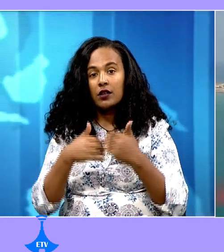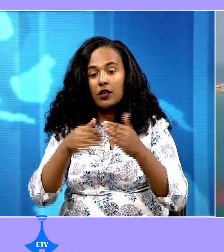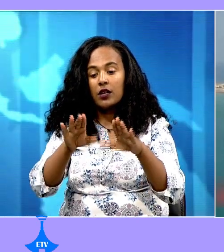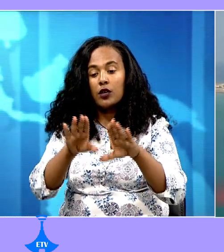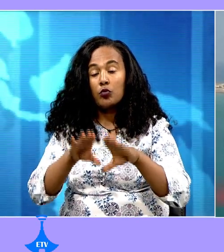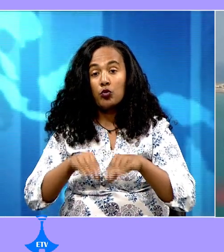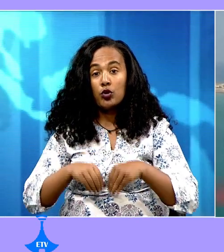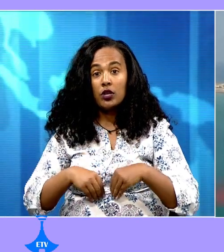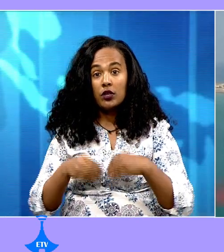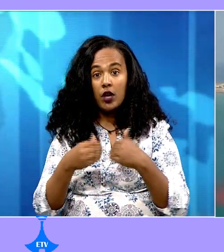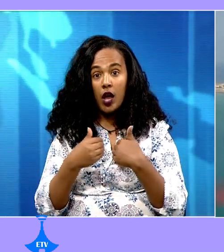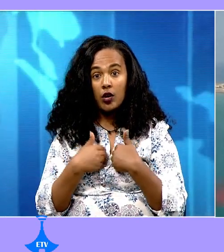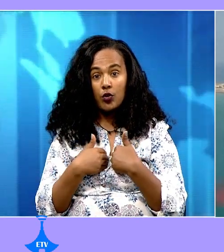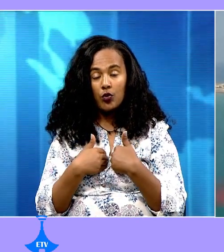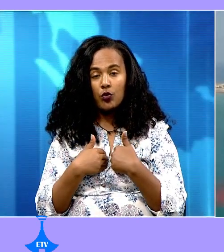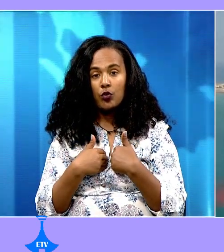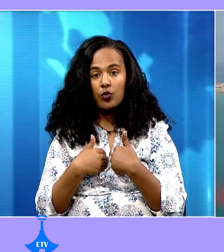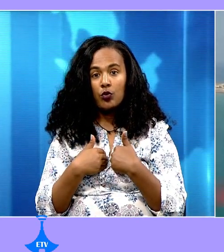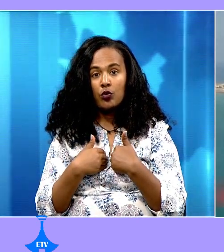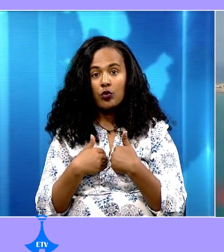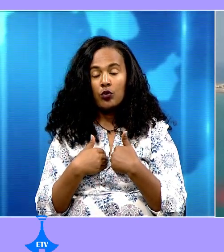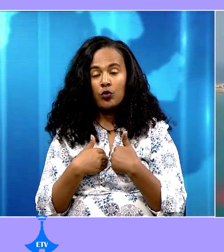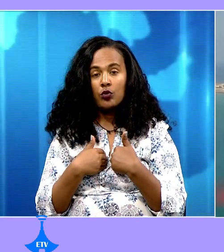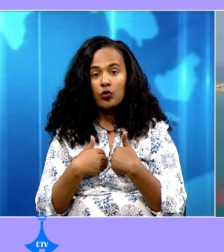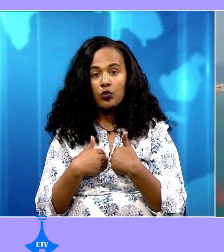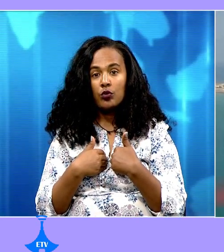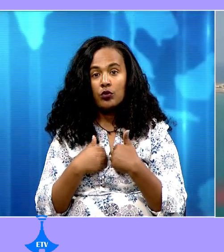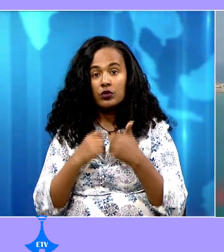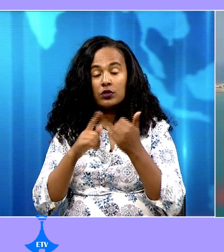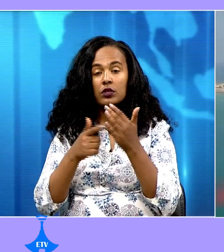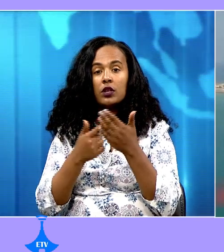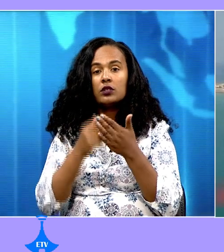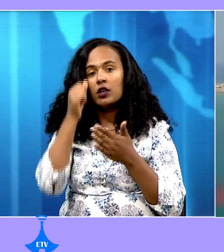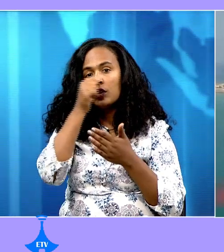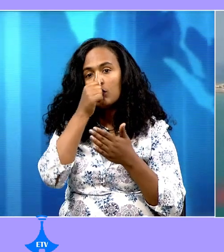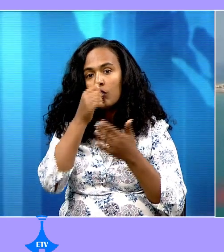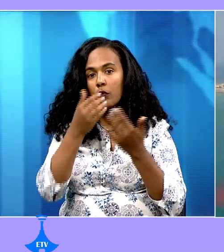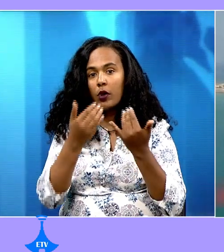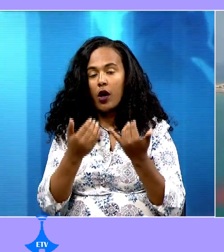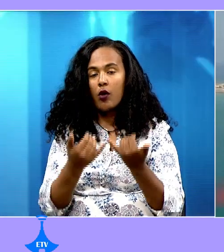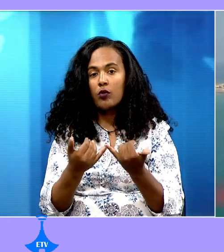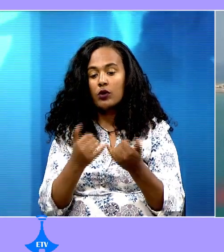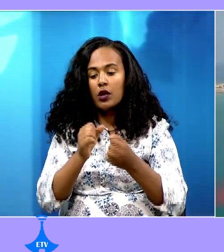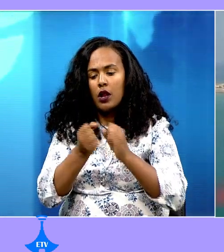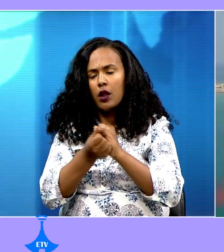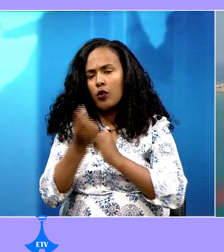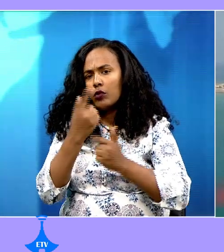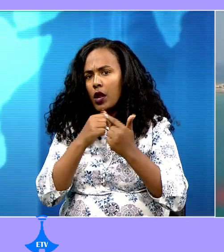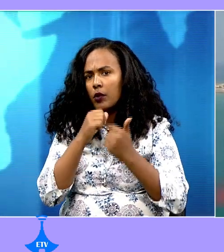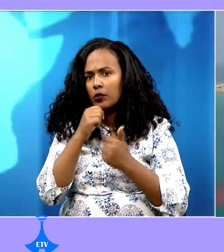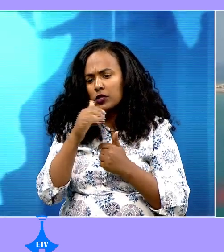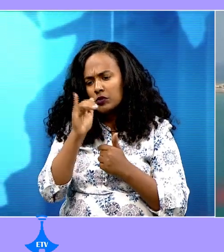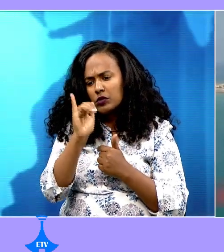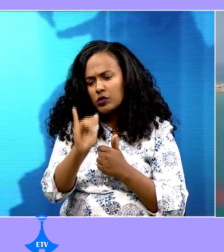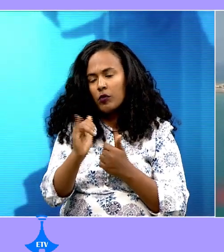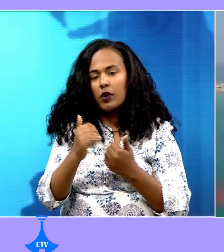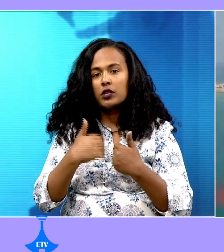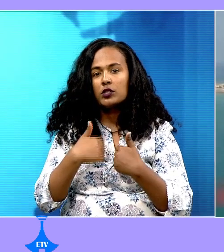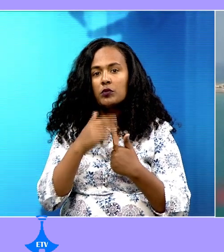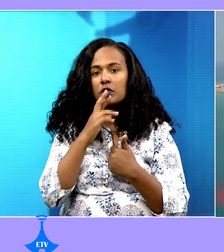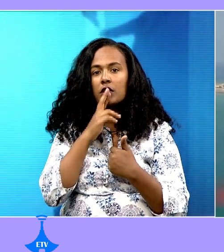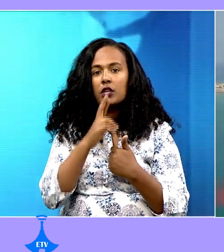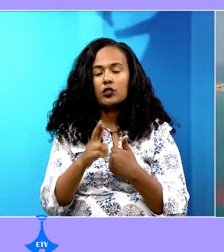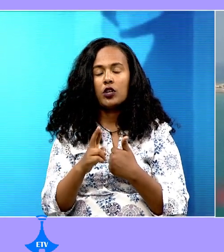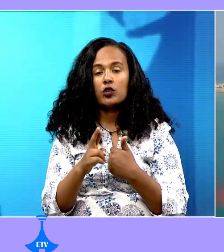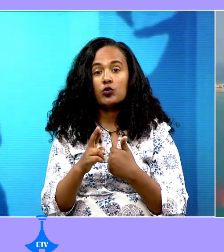ቅቡልነት ያለው ይላል። ተፈጥሮን ያነሳል ጂኦግራፊ። ስለ ኢትዮጵያ እኮ አሁን ጂኦግራፊካል ለውጥ አላመጣችም አይደል እንዴ? እዛው ባለችበት ነው ያለ። ጂኦግራፊክ